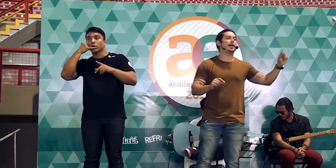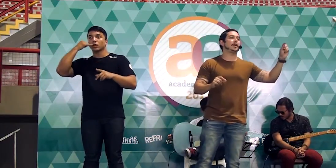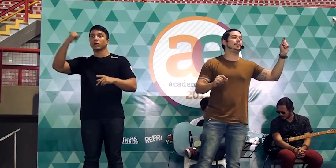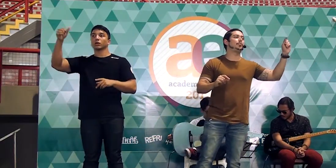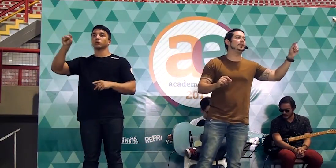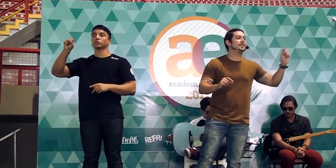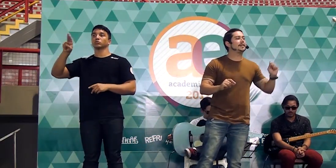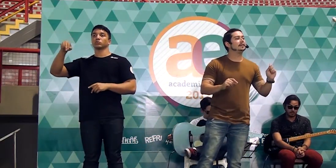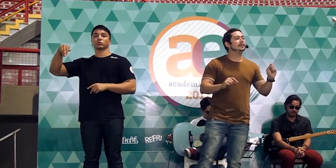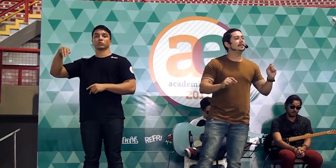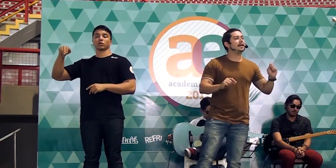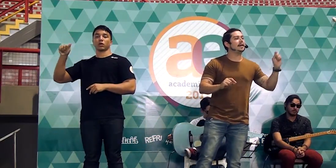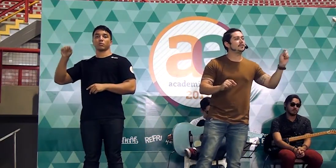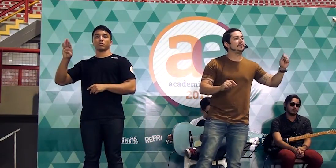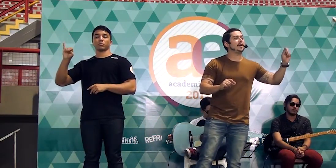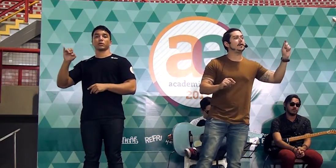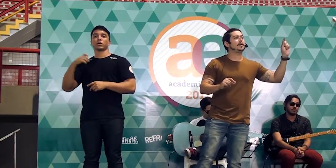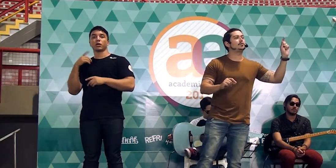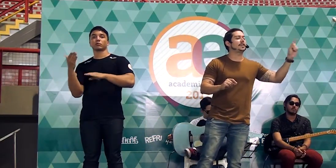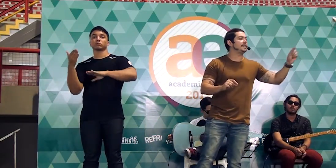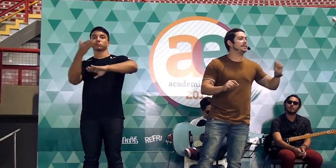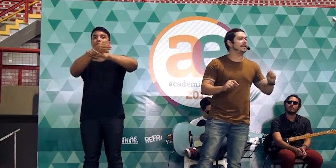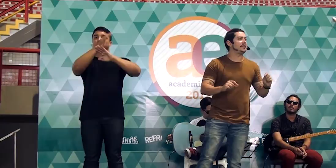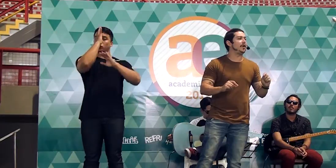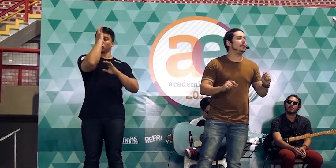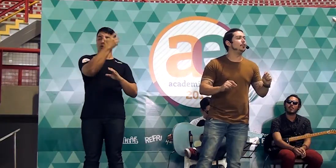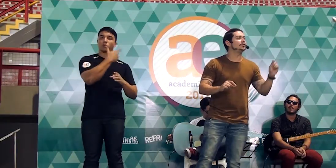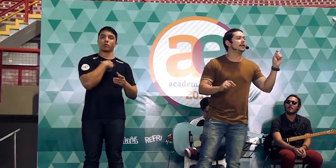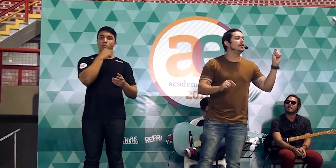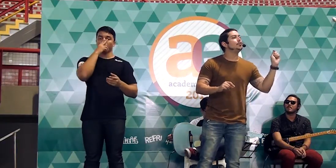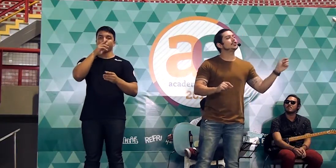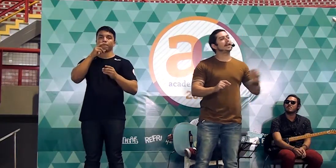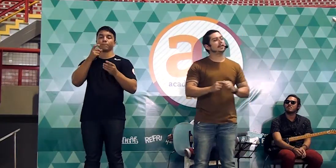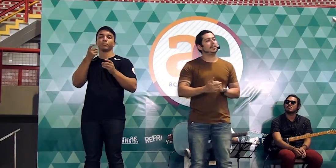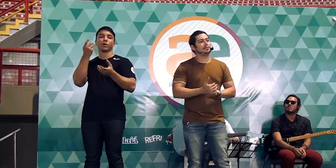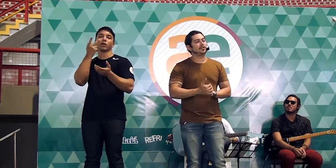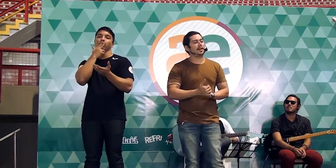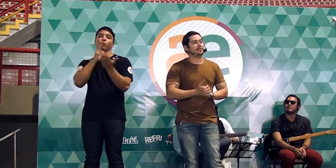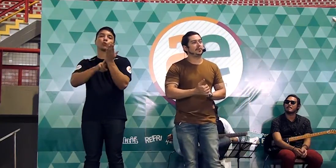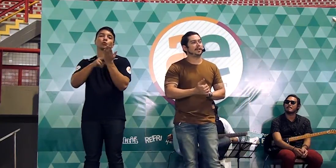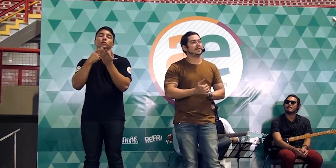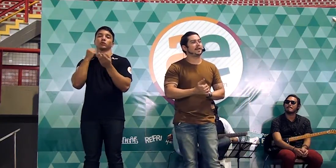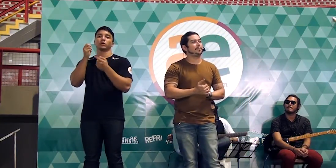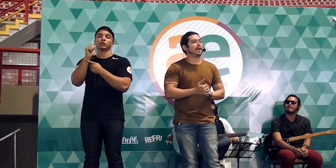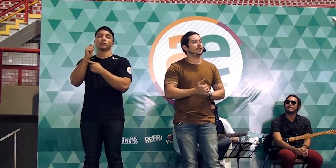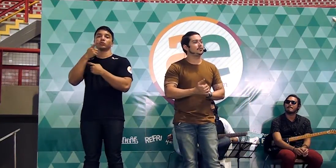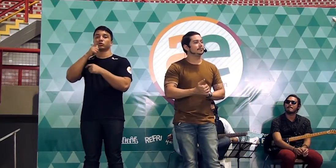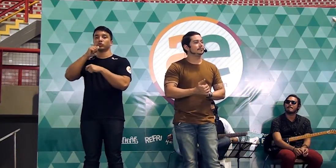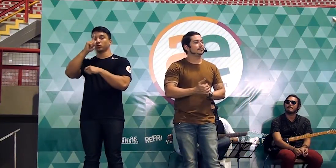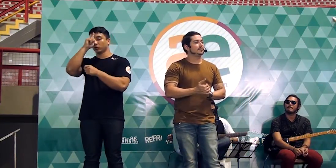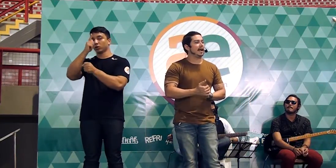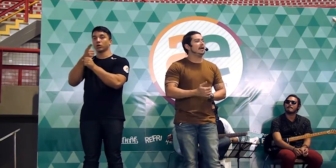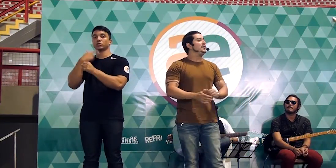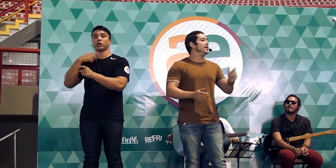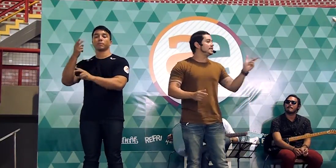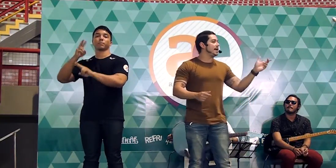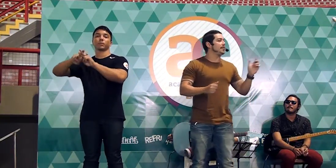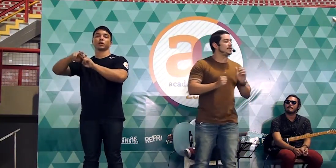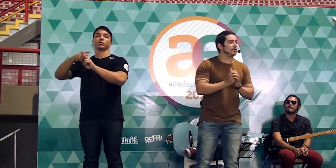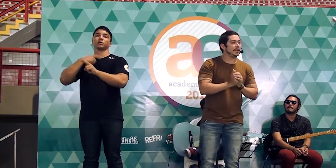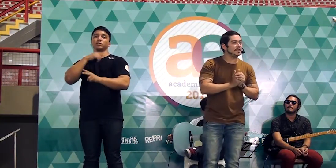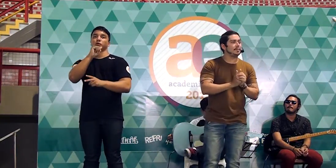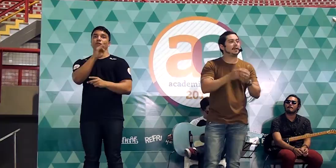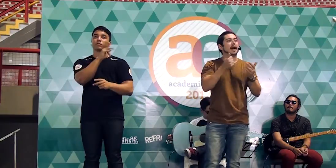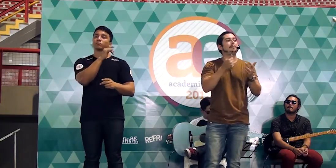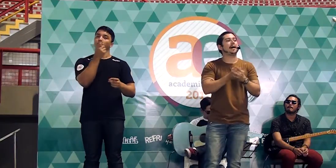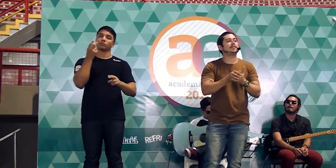para a SUNAB, porque a polícia ia resolver, o estabelecimento ia levar uma multa, o gerente administrativo poderia ser preso, tá? Fiançável,